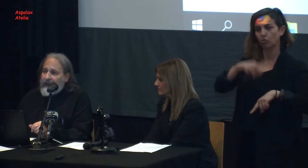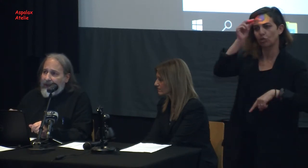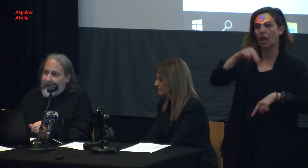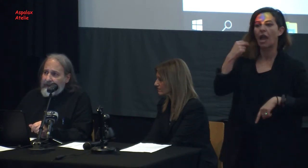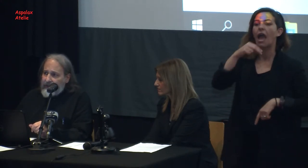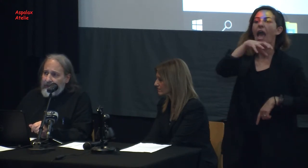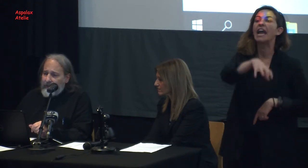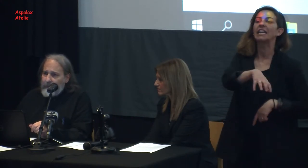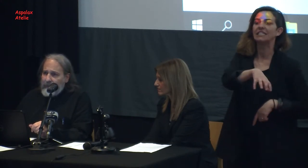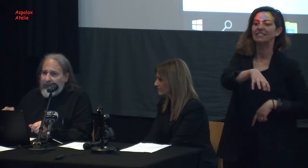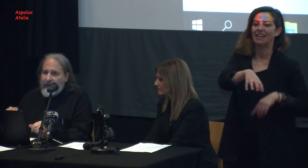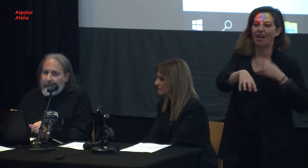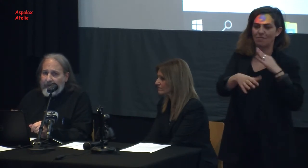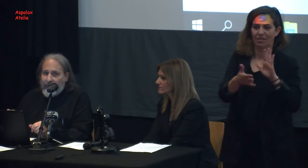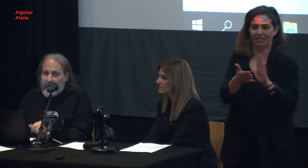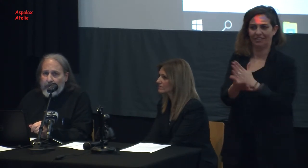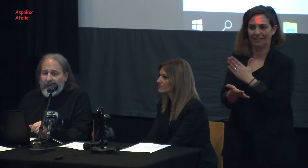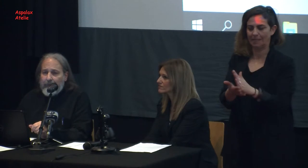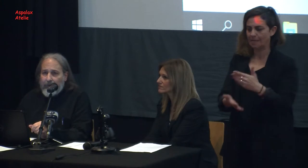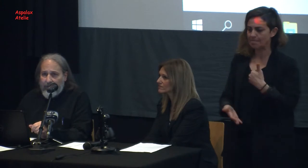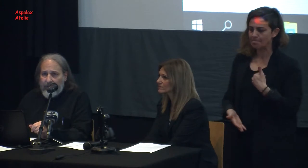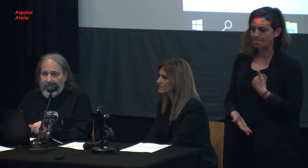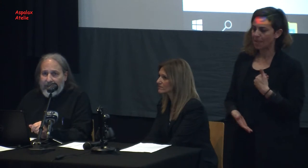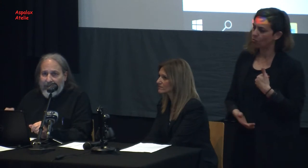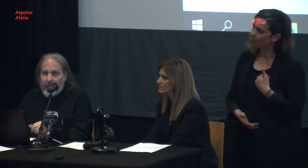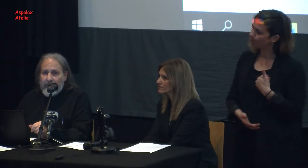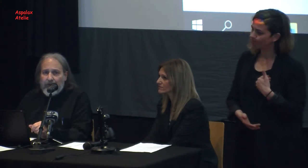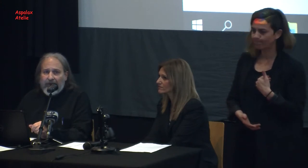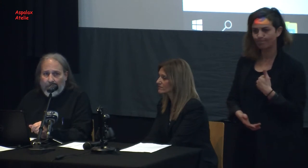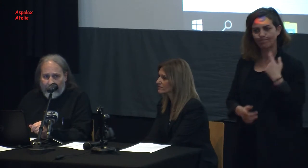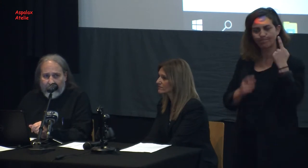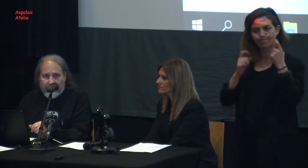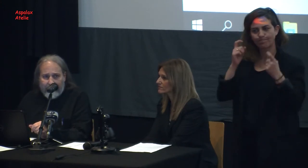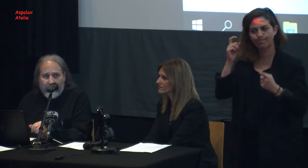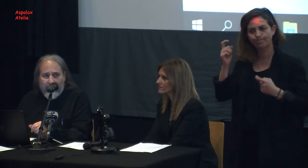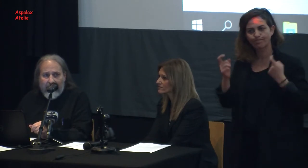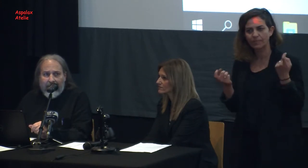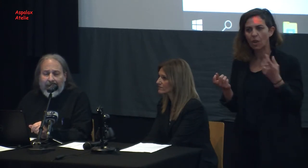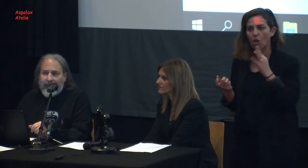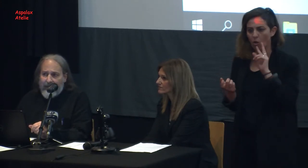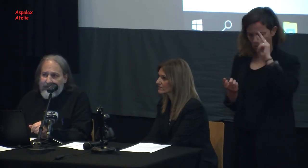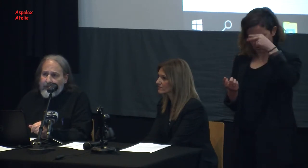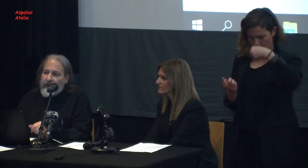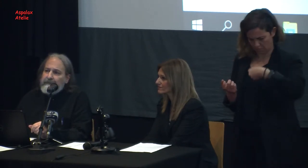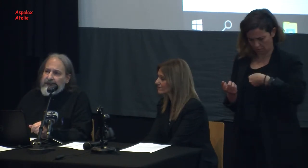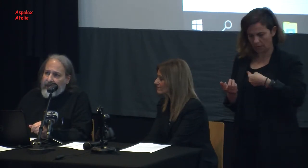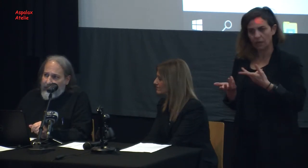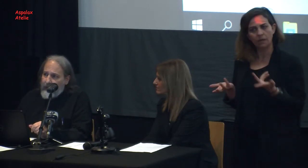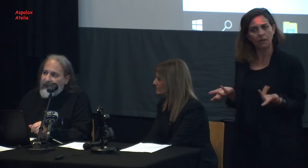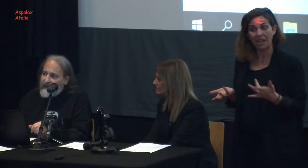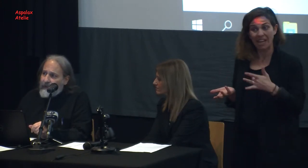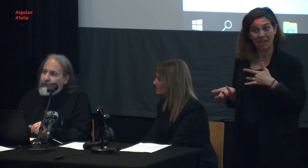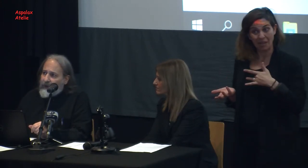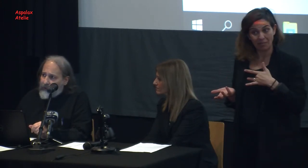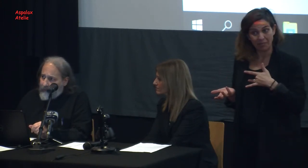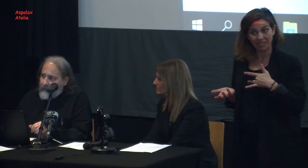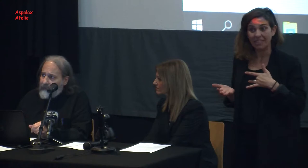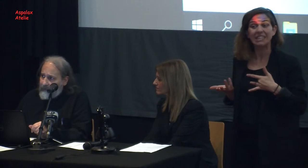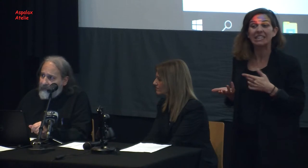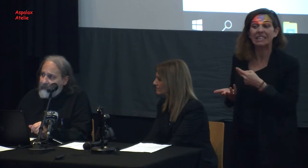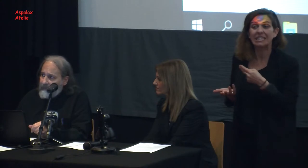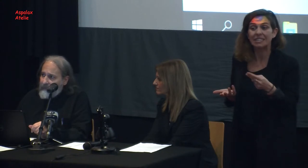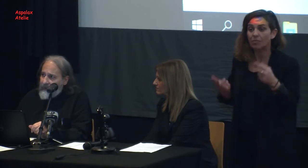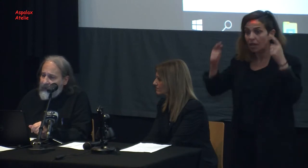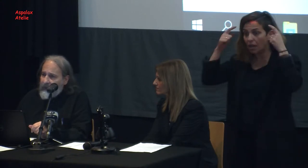Αυτή η διάκριση με έκανε να προβληματιστώ πάρα πολύ και βλέποντας τον εαυτό μου, κατέληξε ότι η ψυχή είναι ο εγκέφαλος του